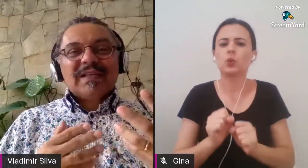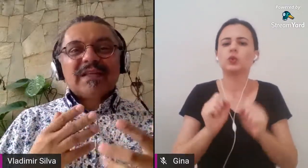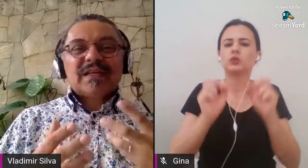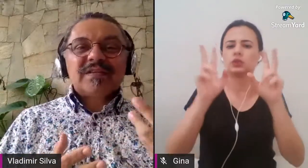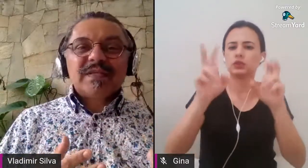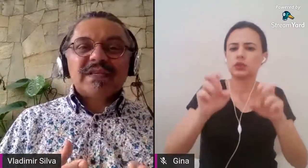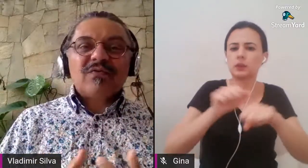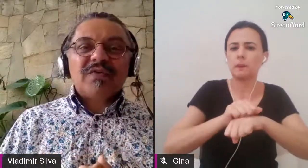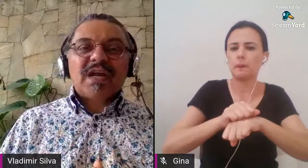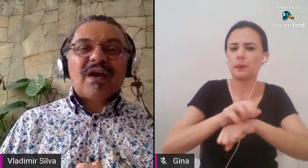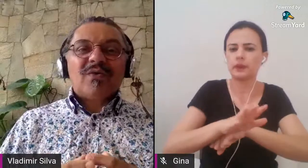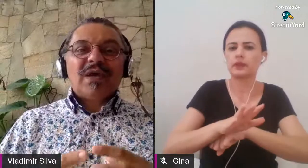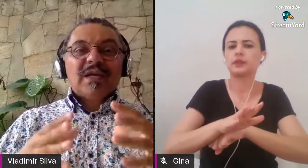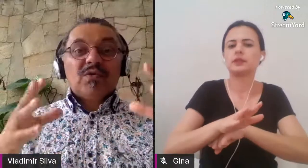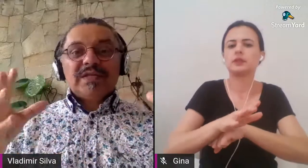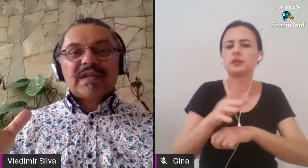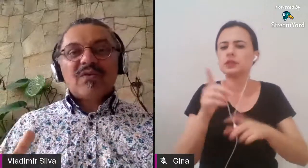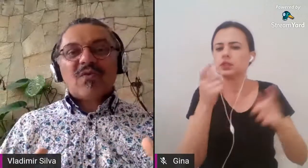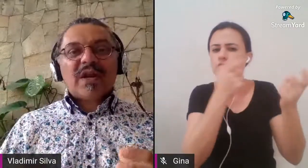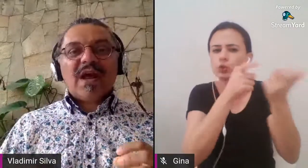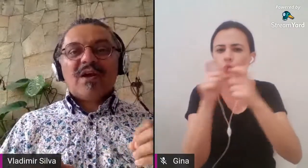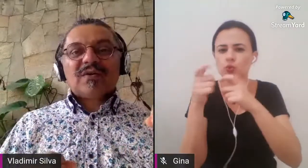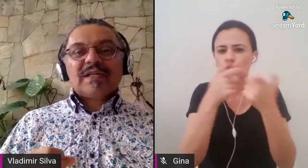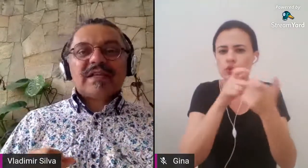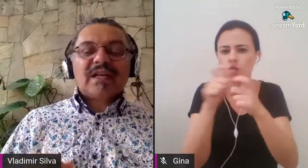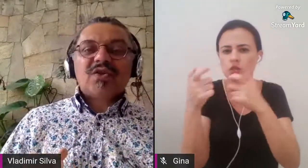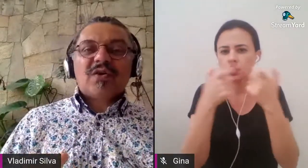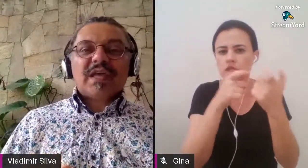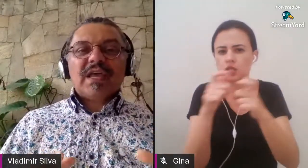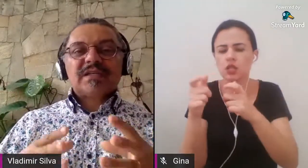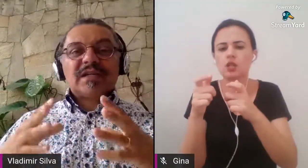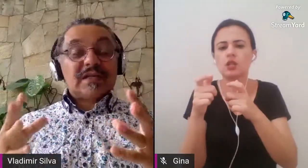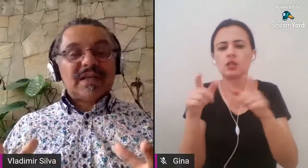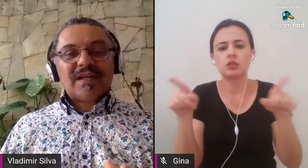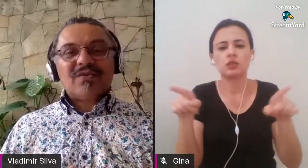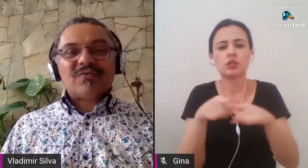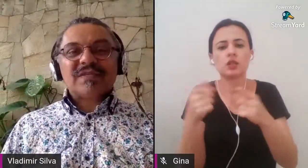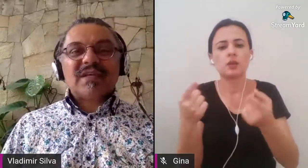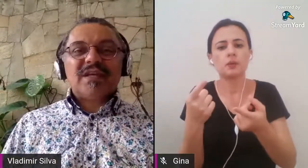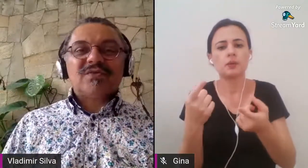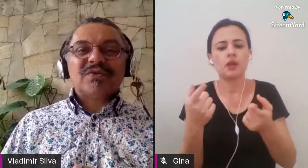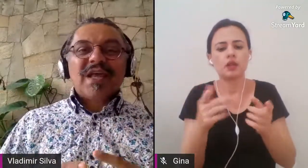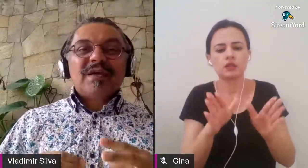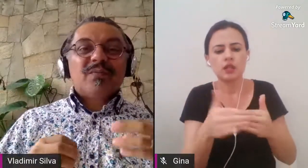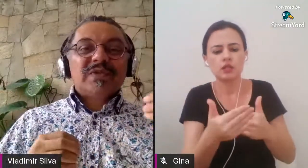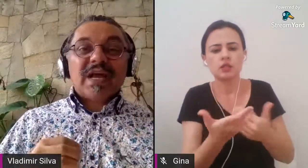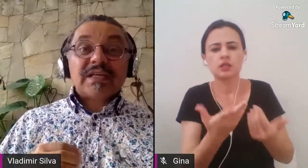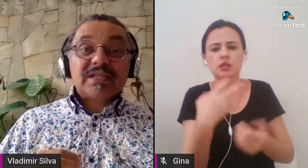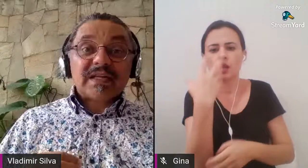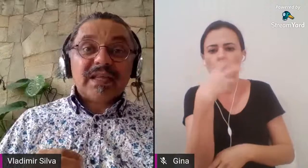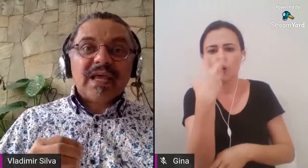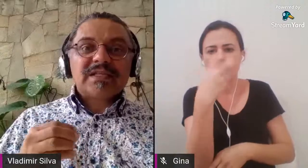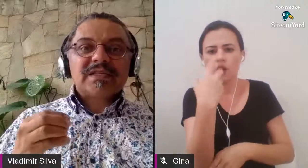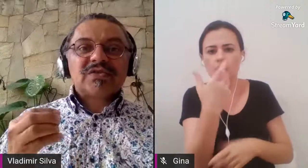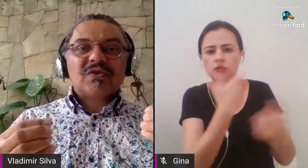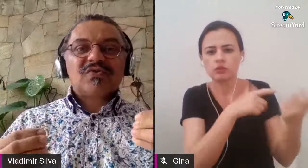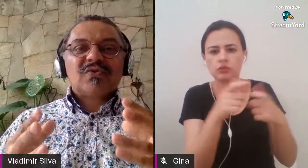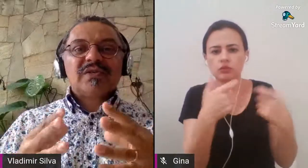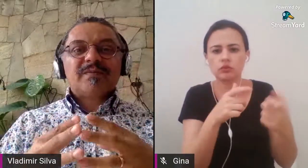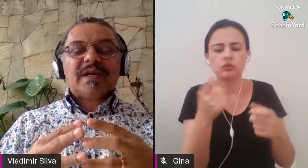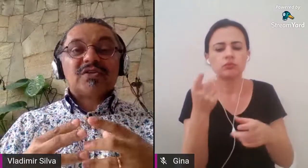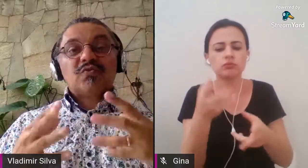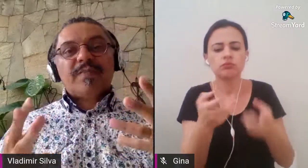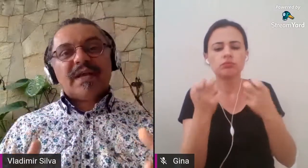impactos da transmissão viral no ensaio coral, na sala de orquestra, na sala de concertos, buscar